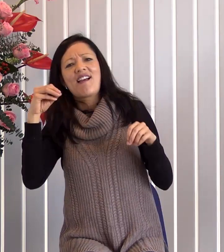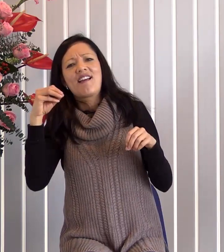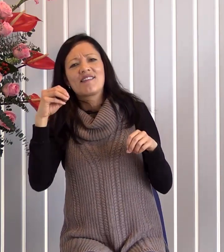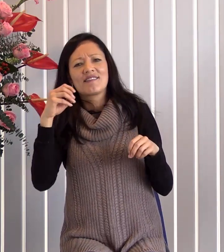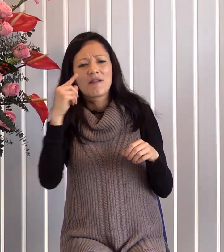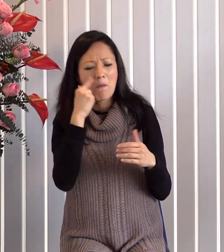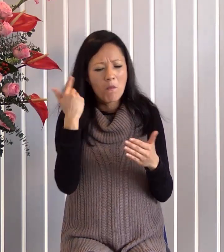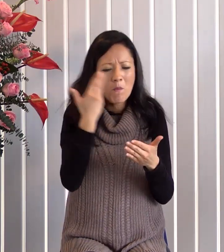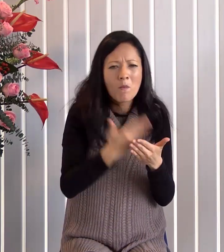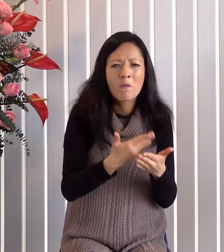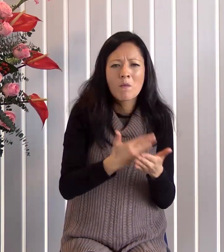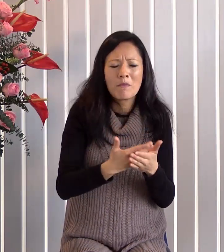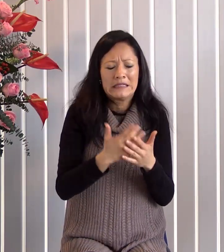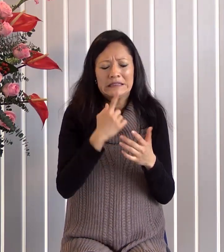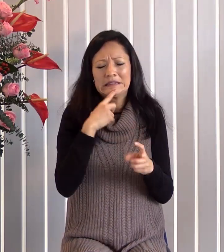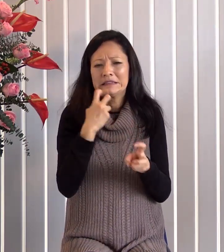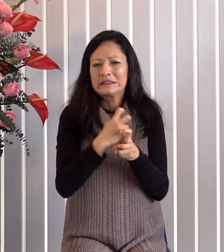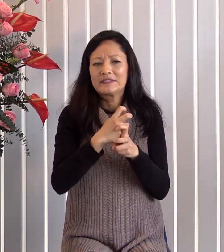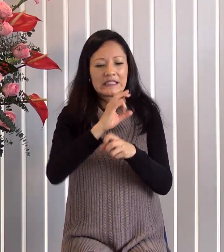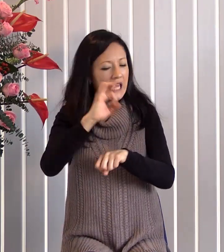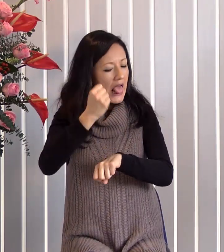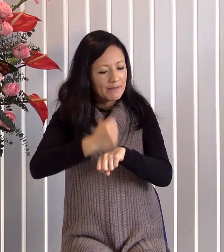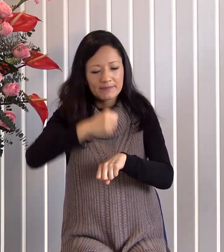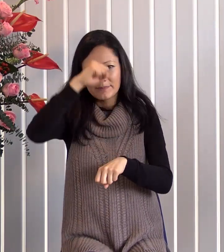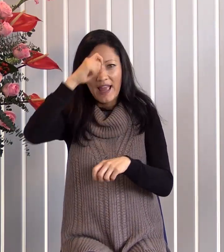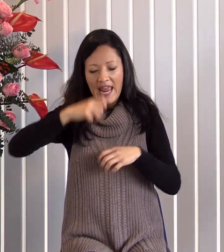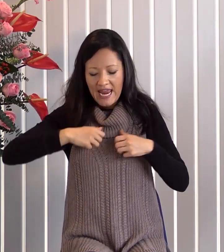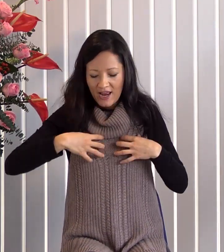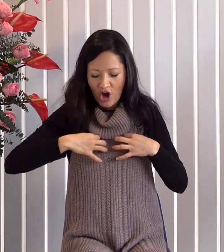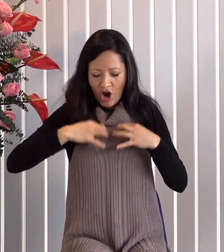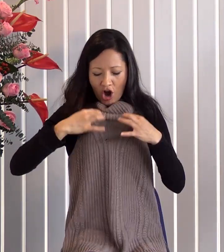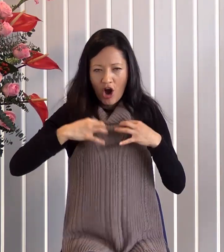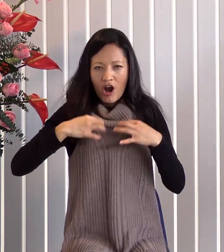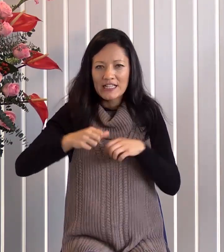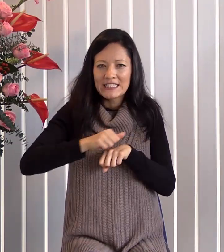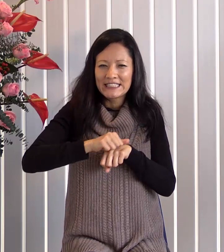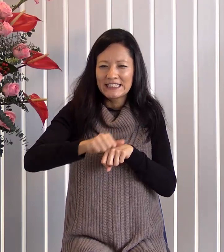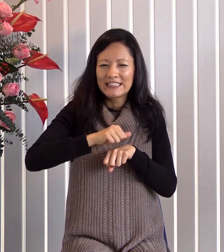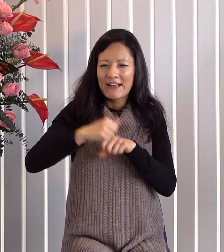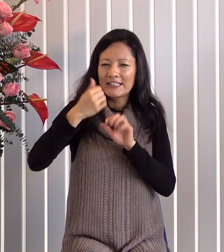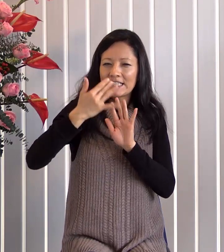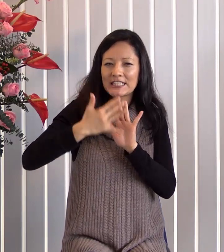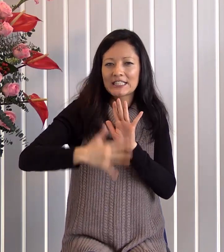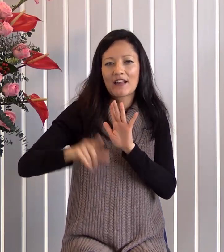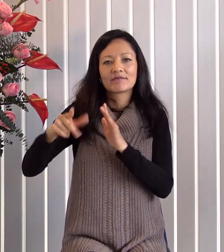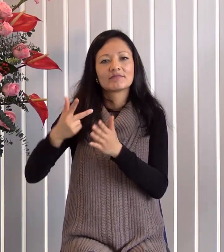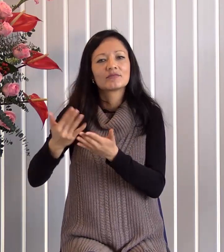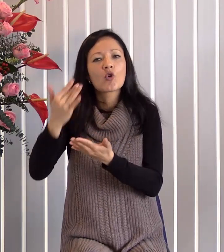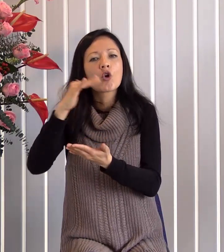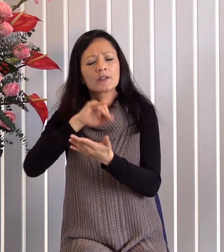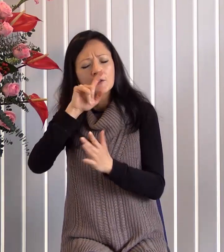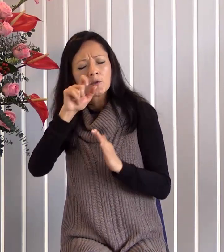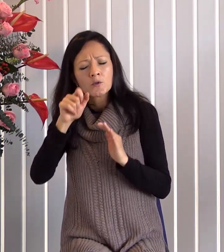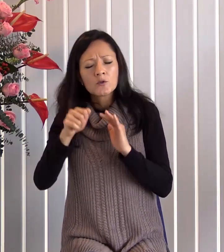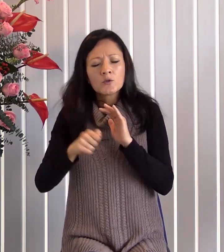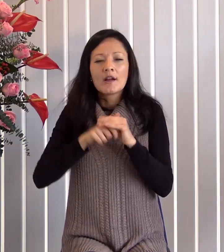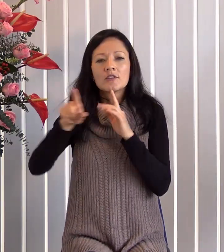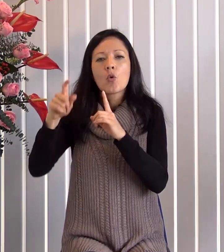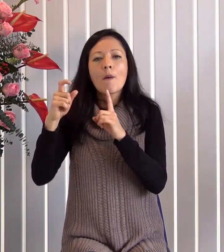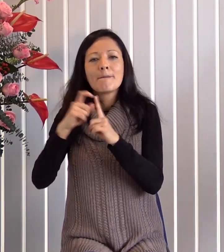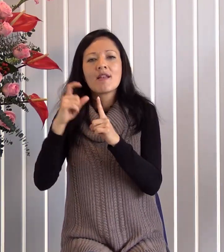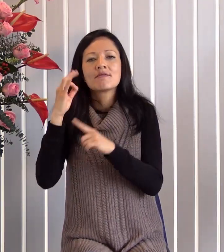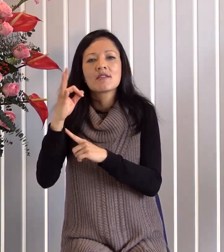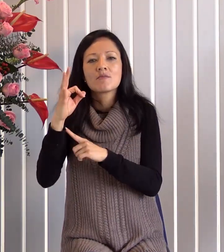no se dejaron marcar de la bestia, los que lavaron sus ropas en la sangre del Cordero, los que guardaron la palabra del testimonio, los que